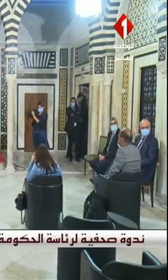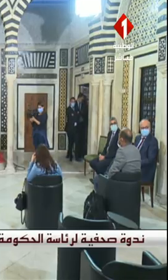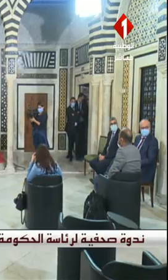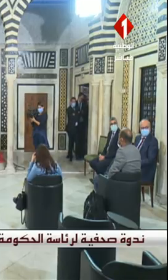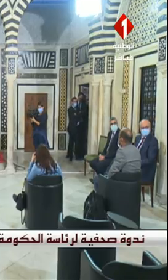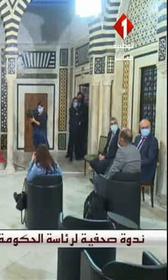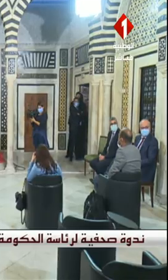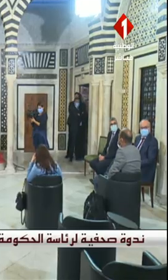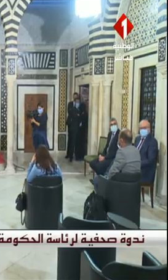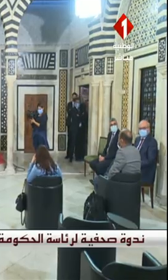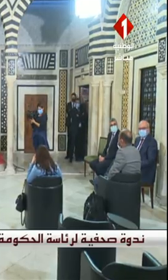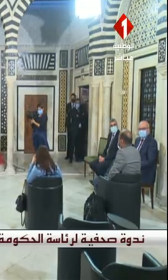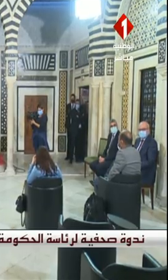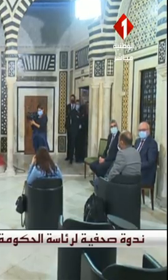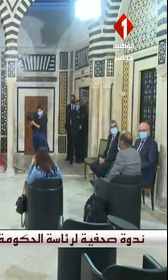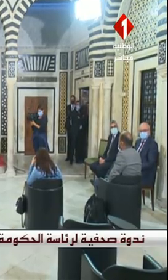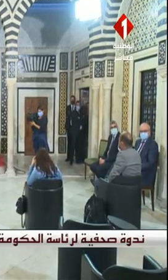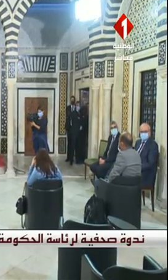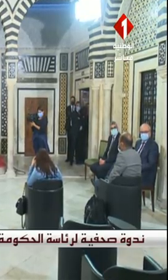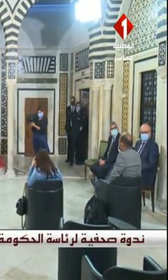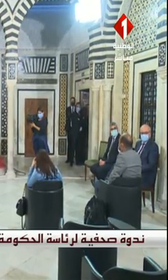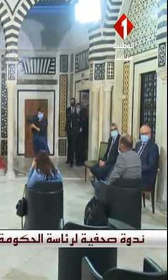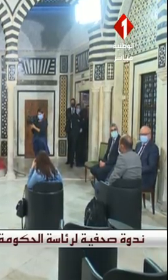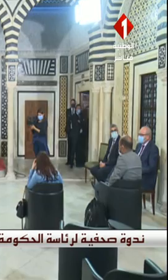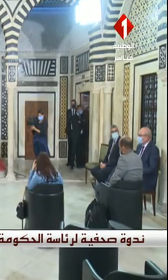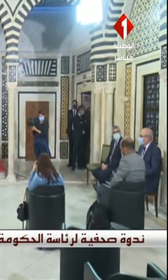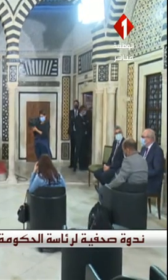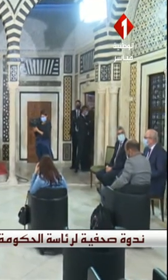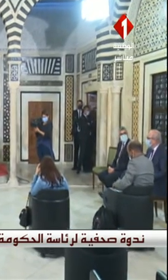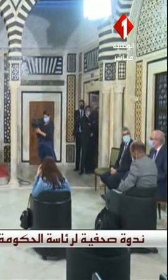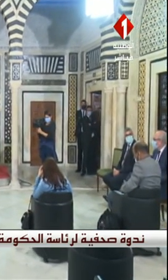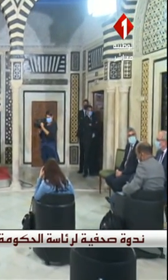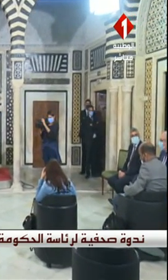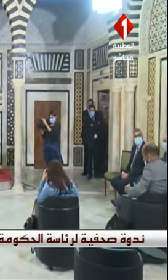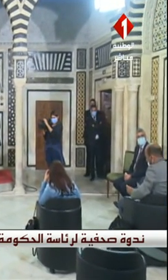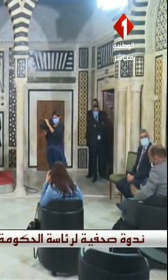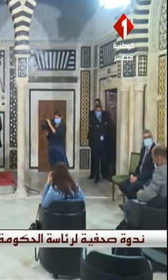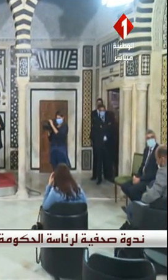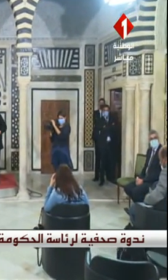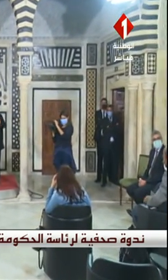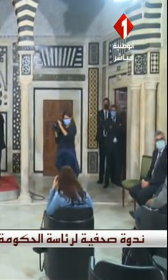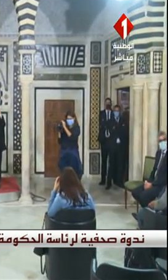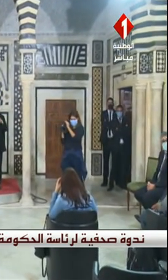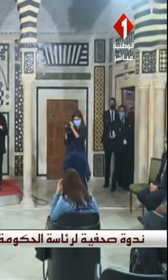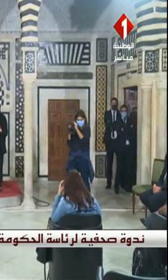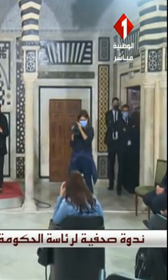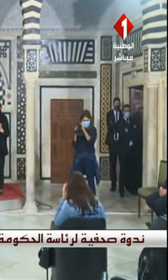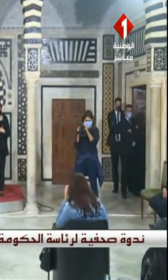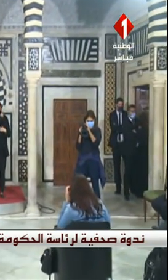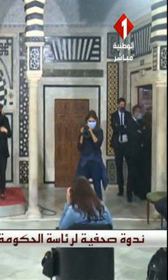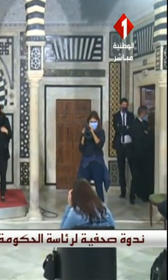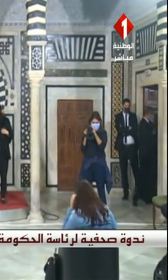بينها القرار بتمديد حتى العطله، اعطت اكلها؟ وفي صوره ما الاجابه باش معناها باش تكون